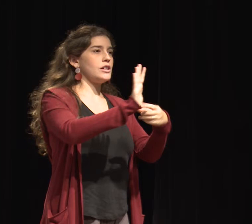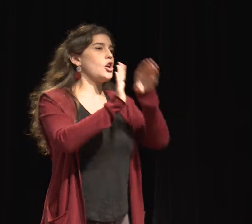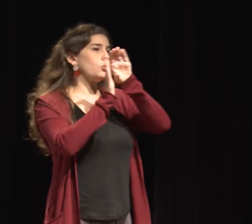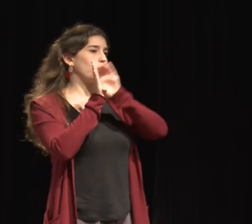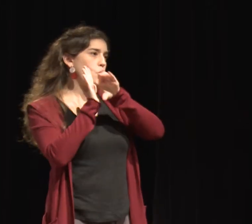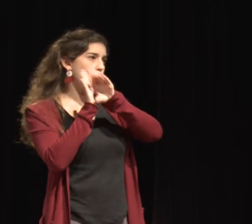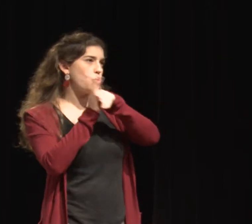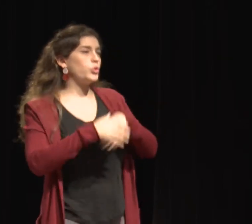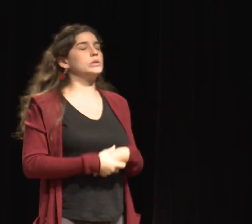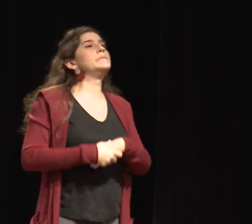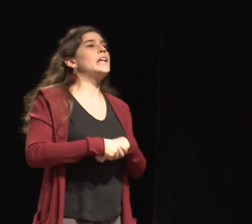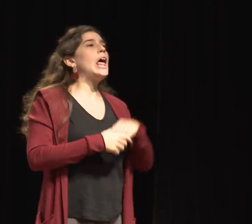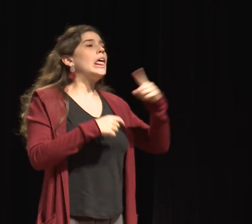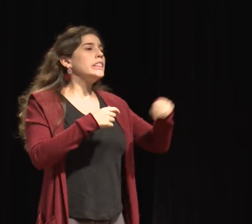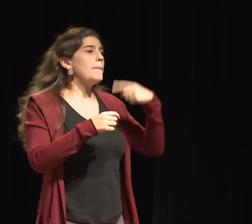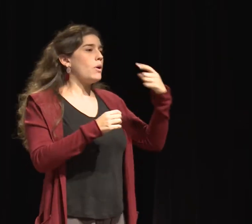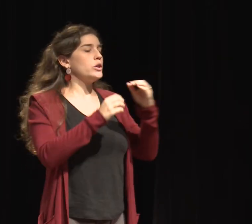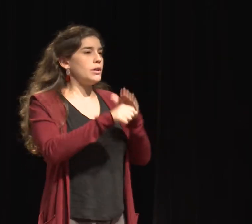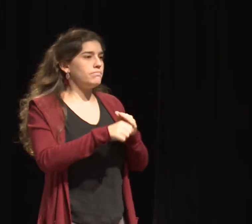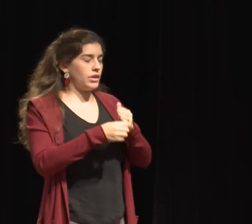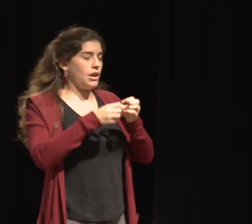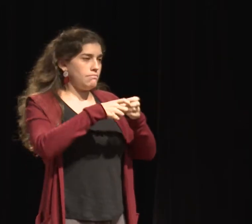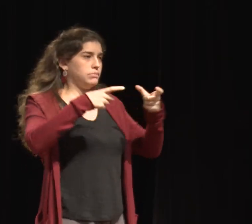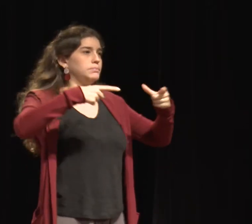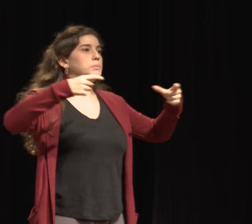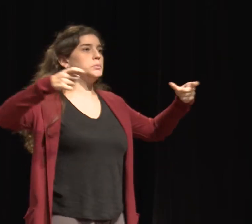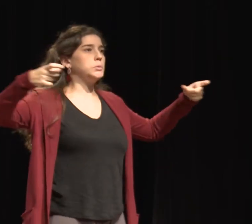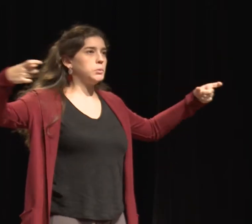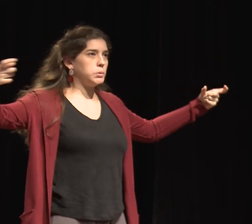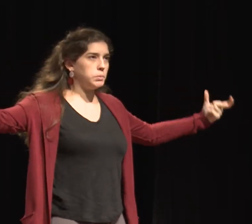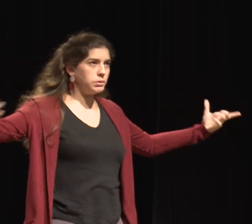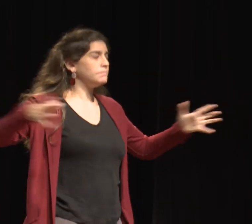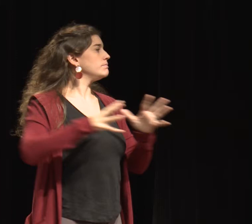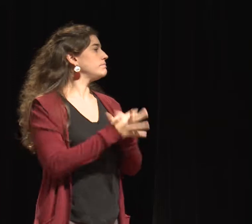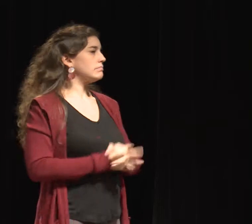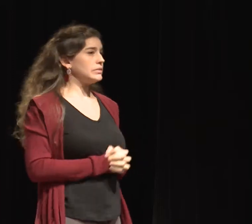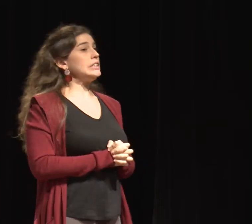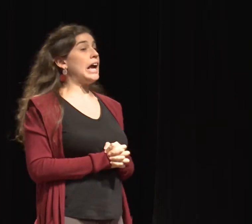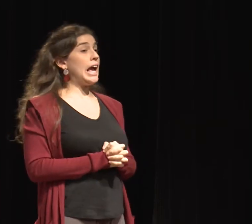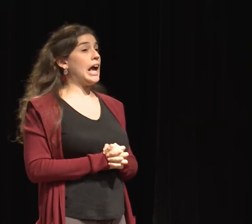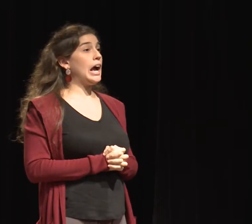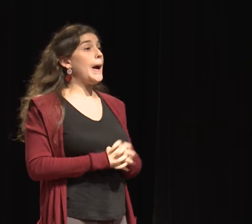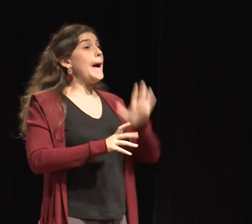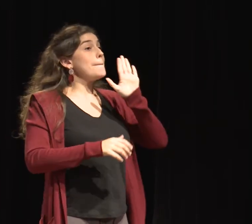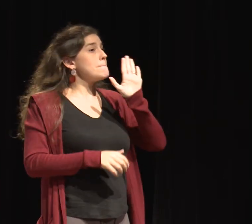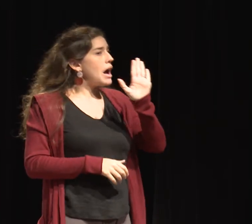Então, na primeira aula, eu apresentava os conceitos, o conteúdo, e depois eu ia